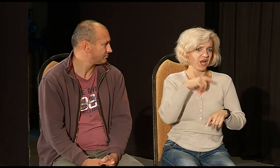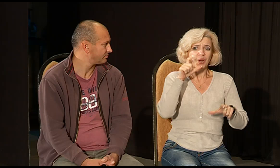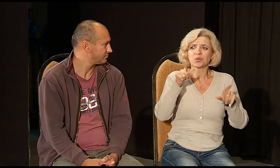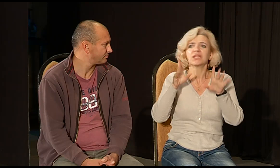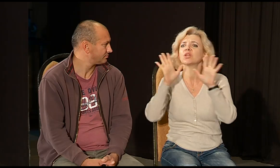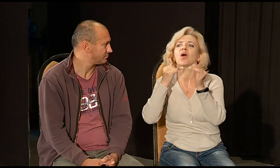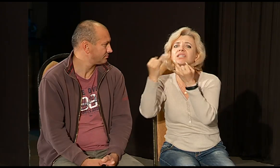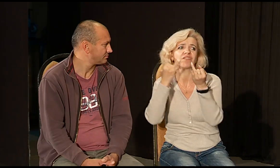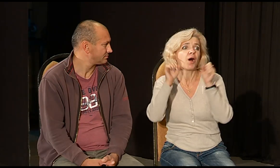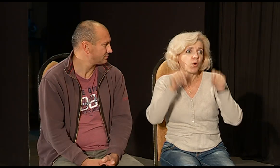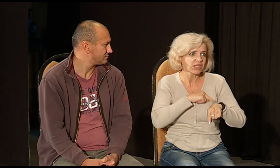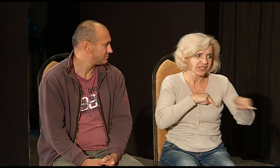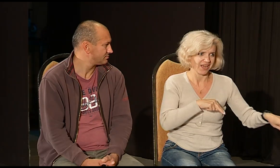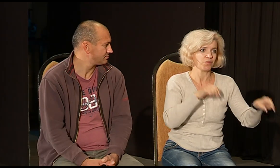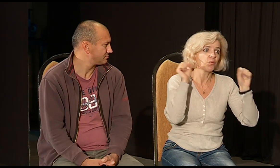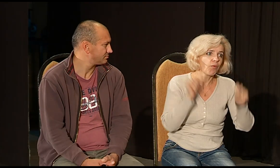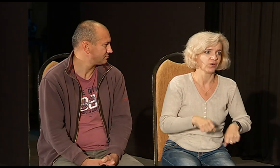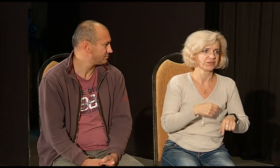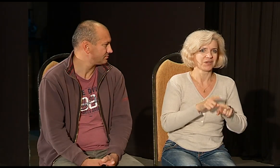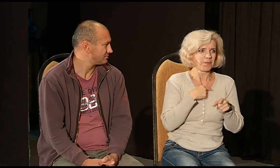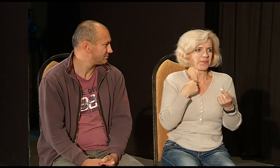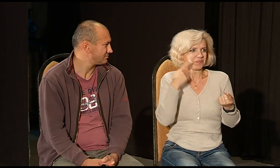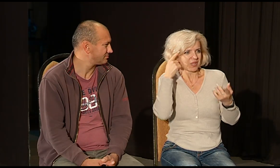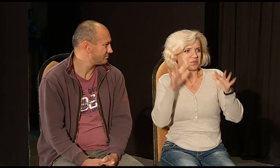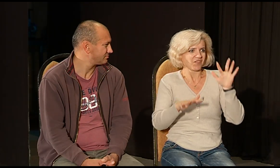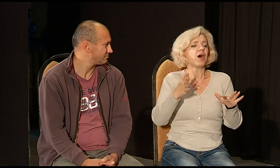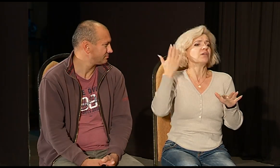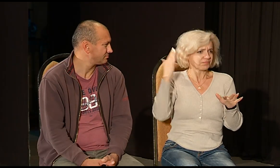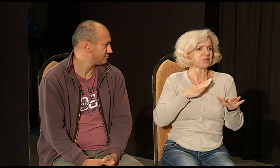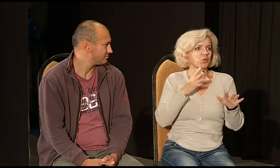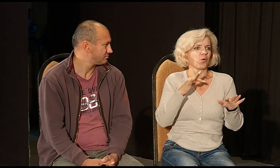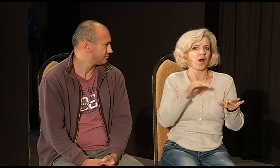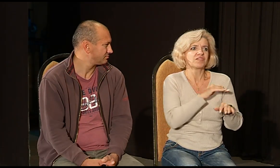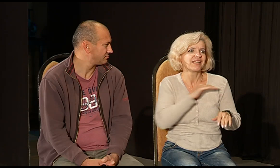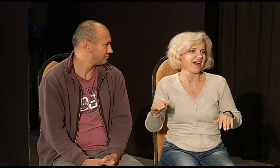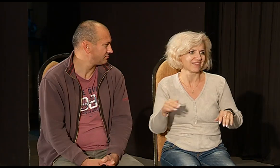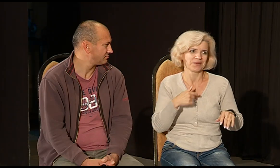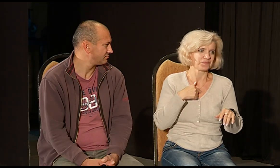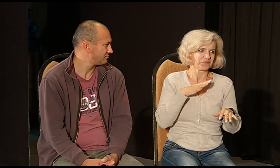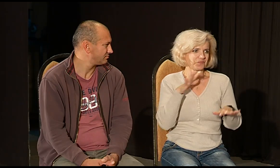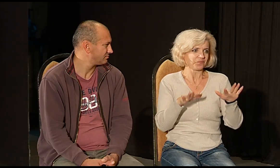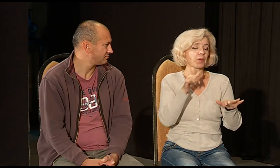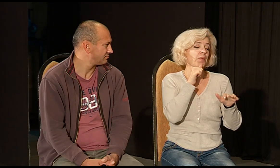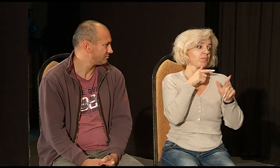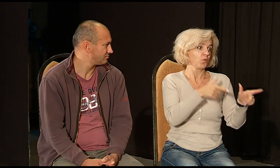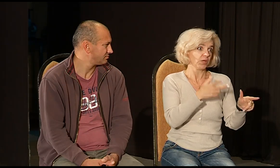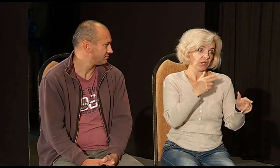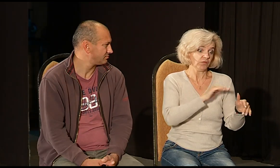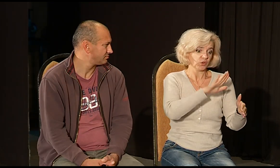înapoi în Casa de Cultură, că avem nevoie de oameni carismatici. Eu avem dubii, avem îndoieli, să vin, să nu